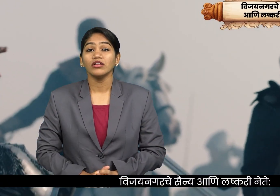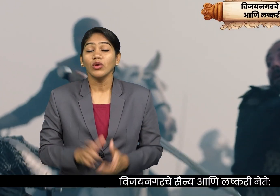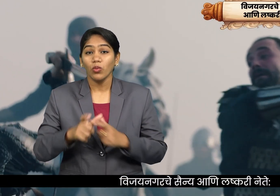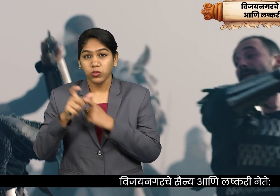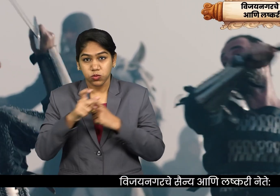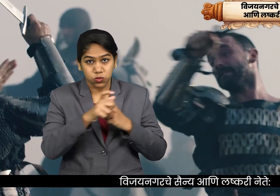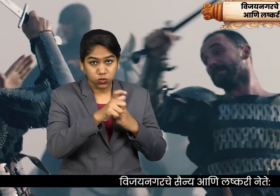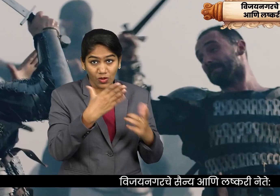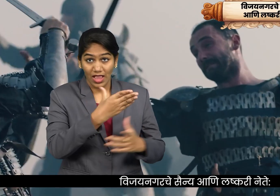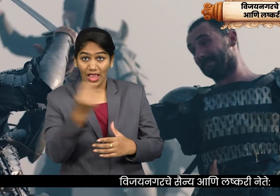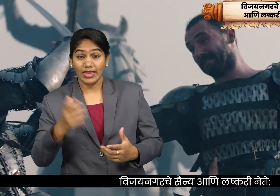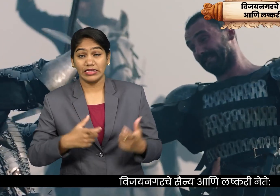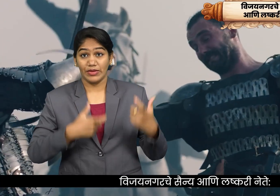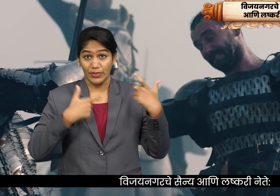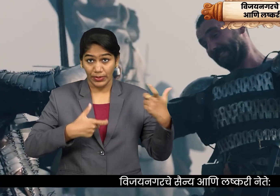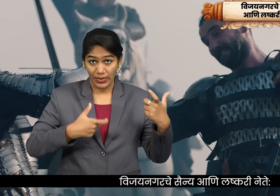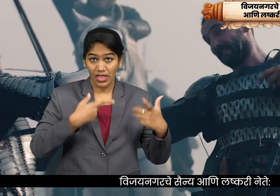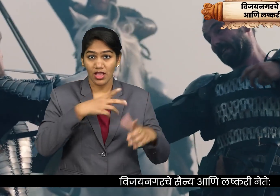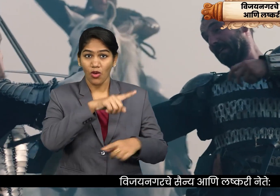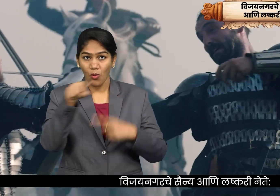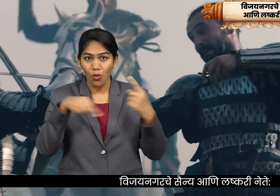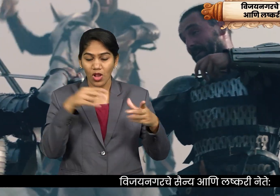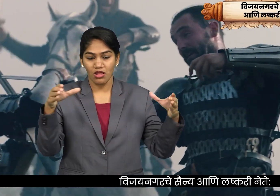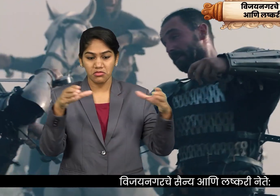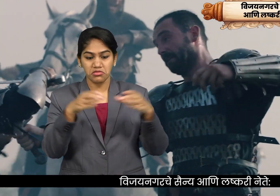विजयनगरचे सैन्य आणि लष्करी नेते.